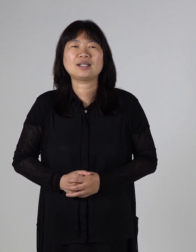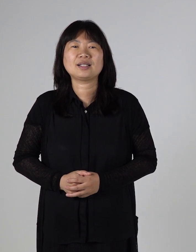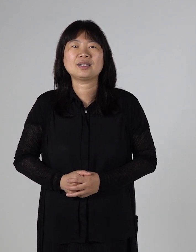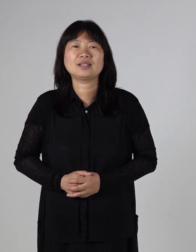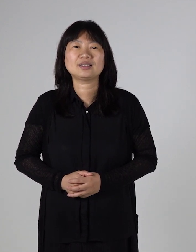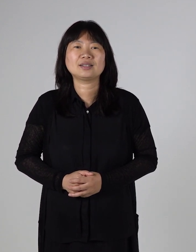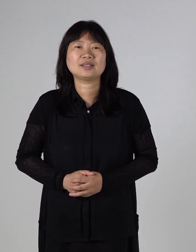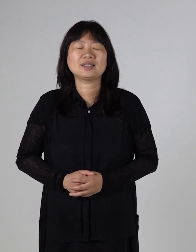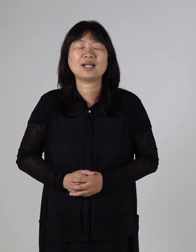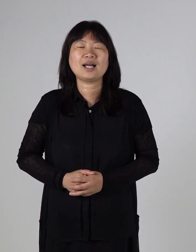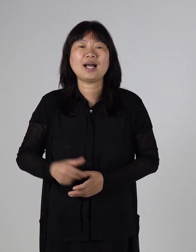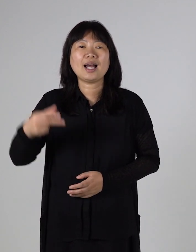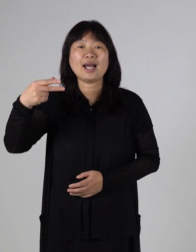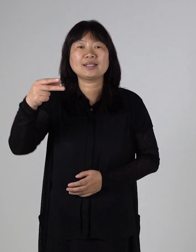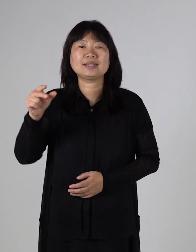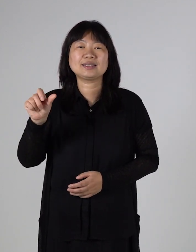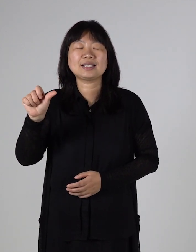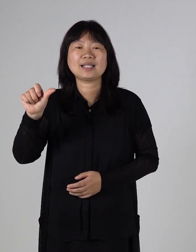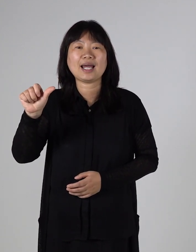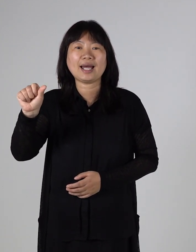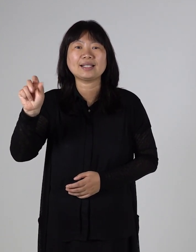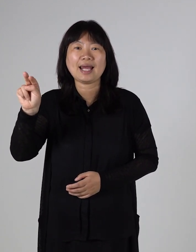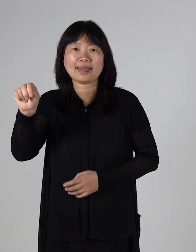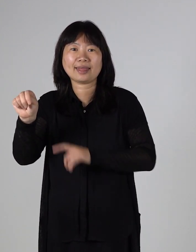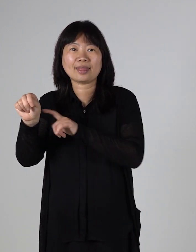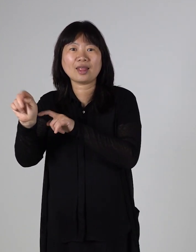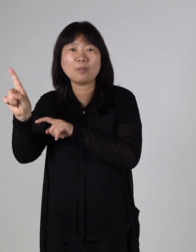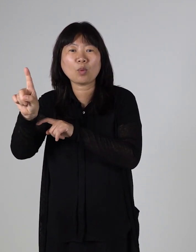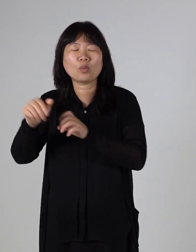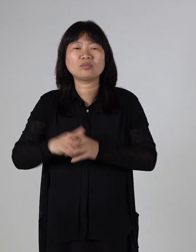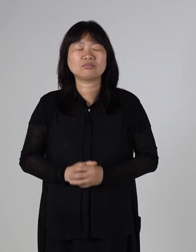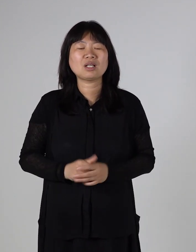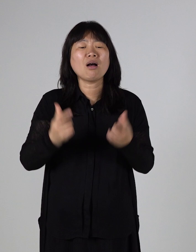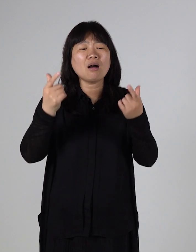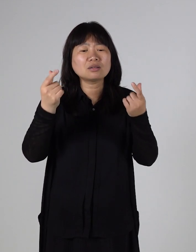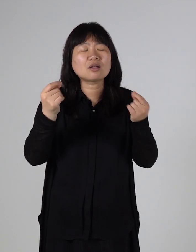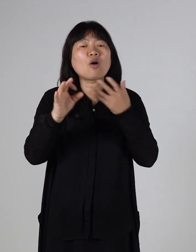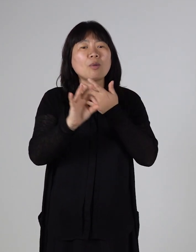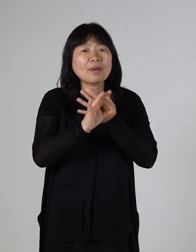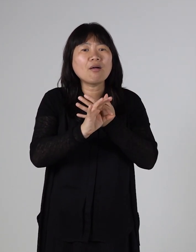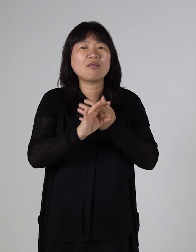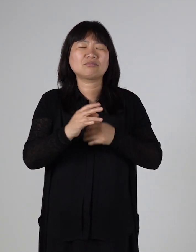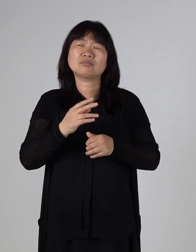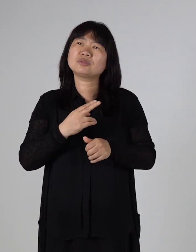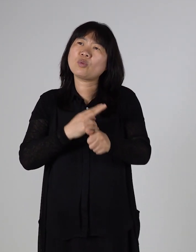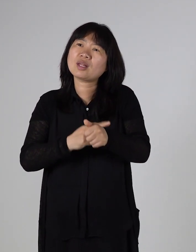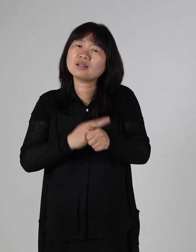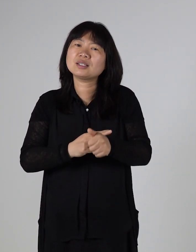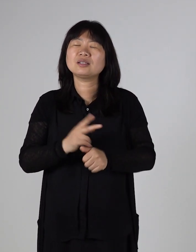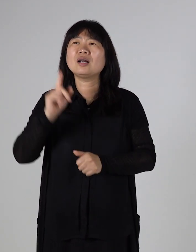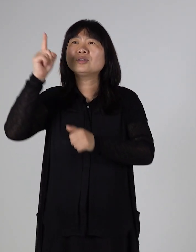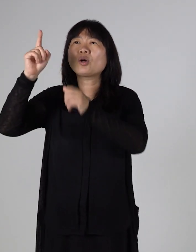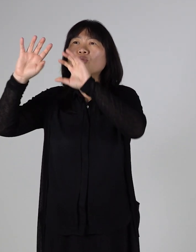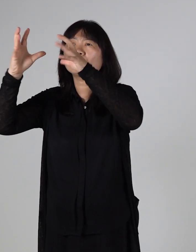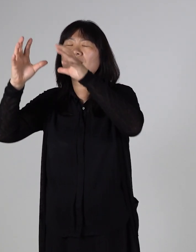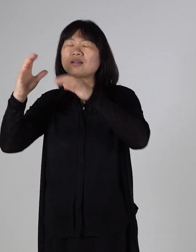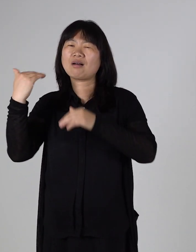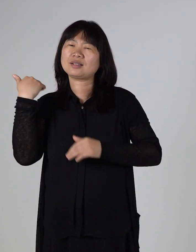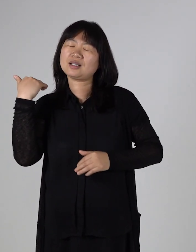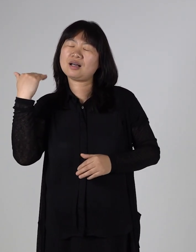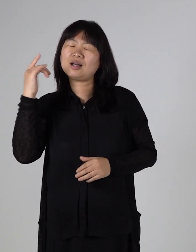제자들이 물은 거예요. 그렇다면 선생님, 주님, 천국에서는 누가 큽니까? 라고 질문을 한